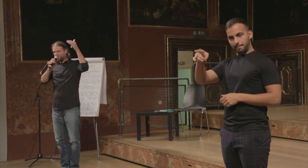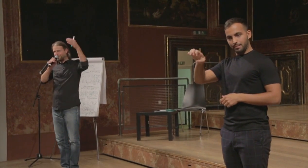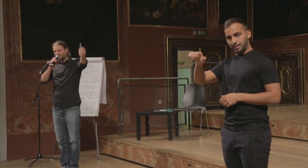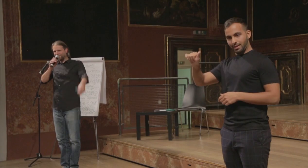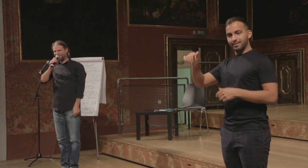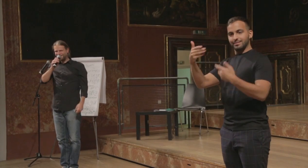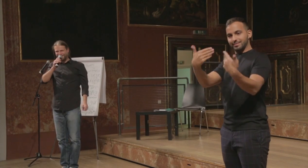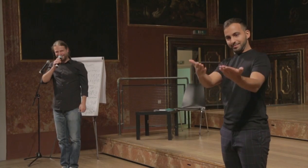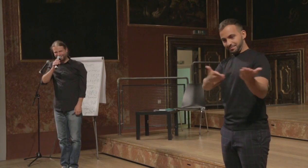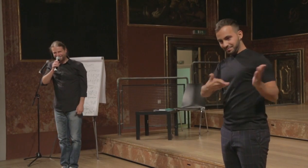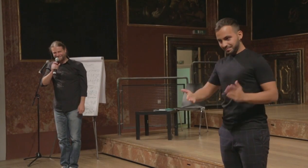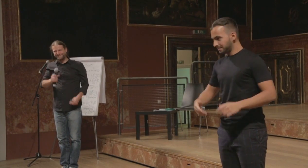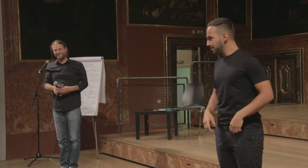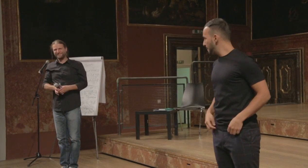Giuseppe Giaranna.